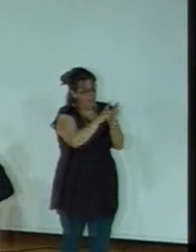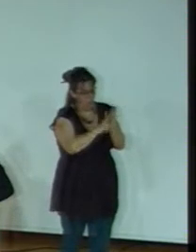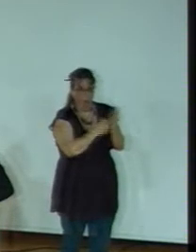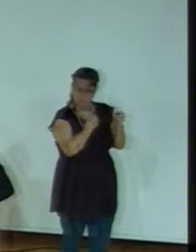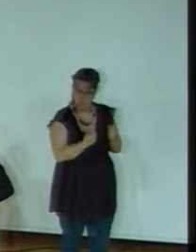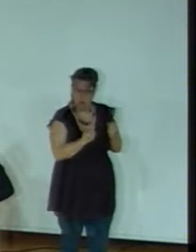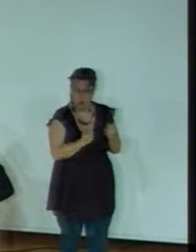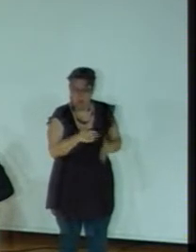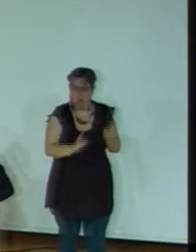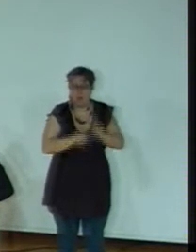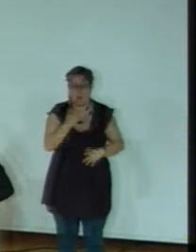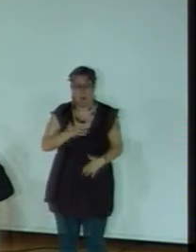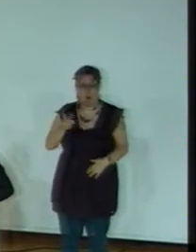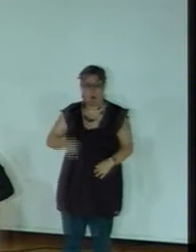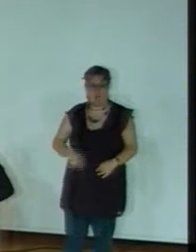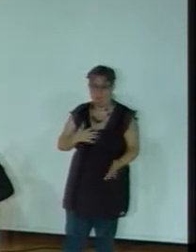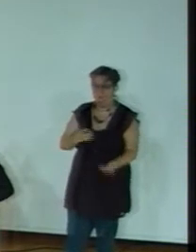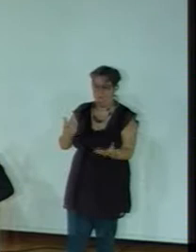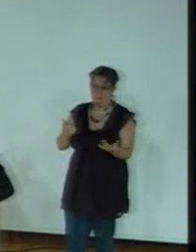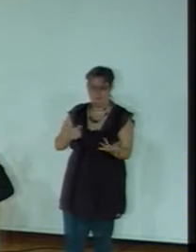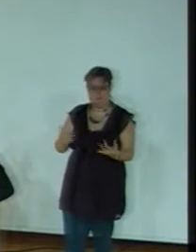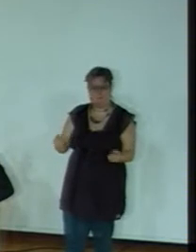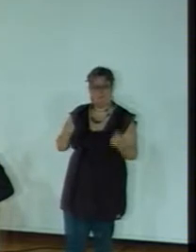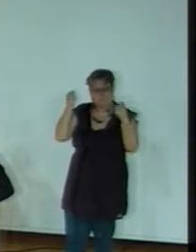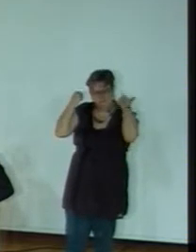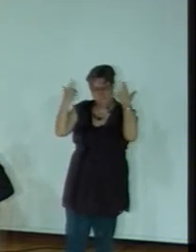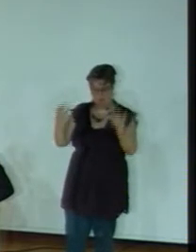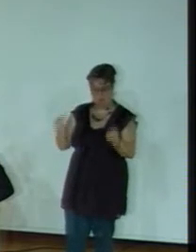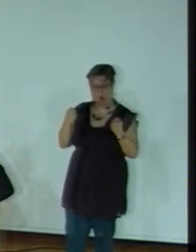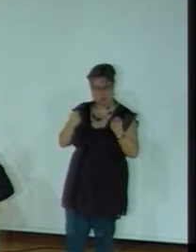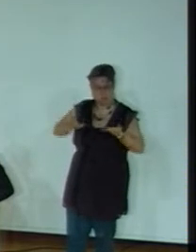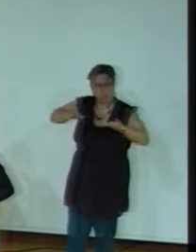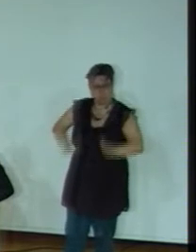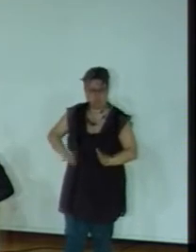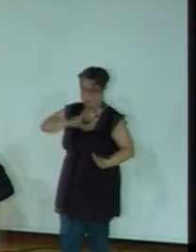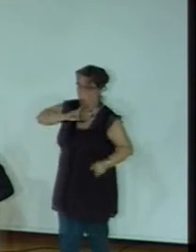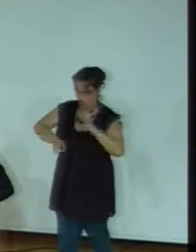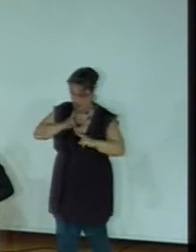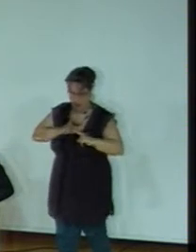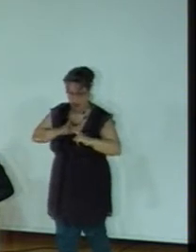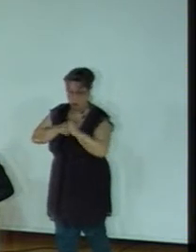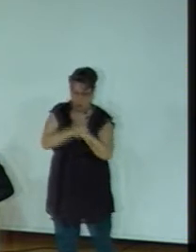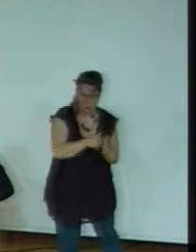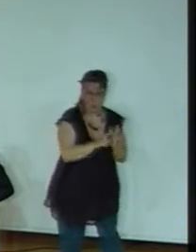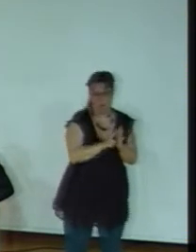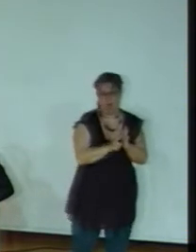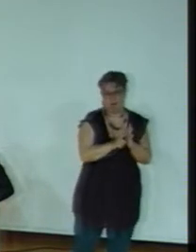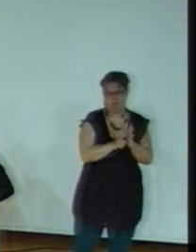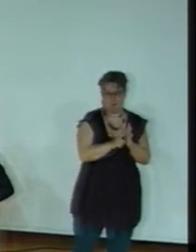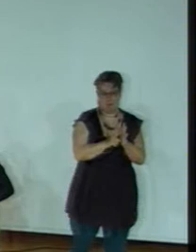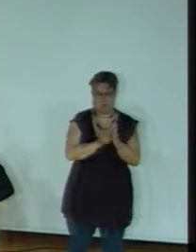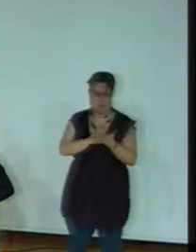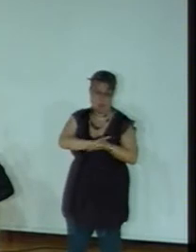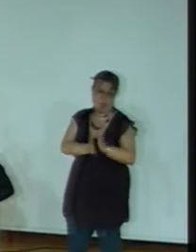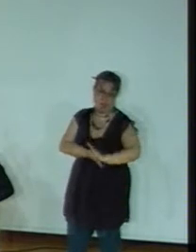que chaque époque historique s'est confrontée à cette contradiction. Je crois qu'il y a un certain nombre de gens que